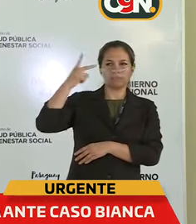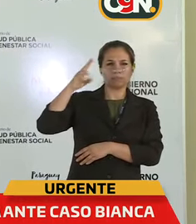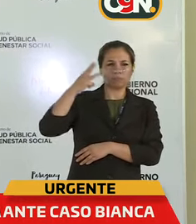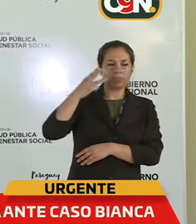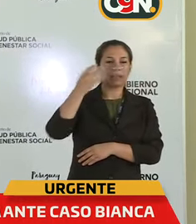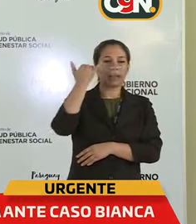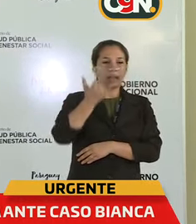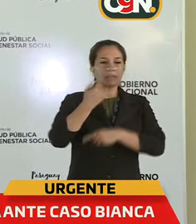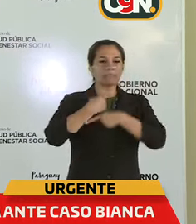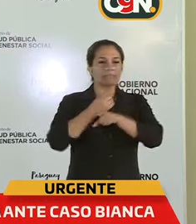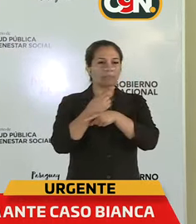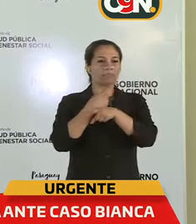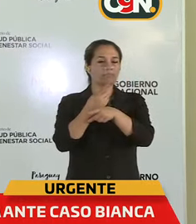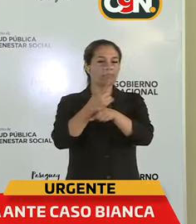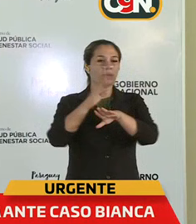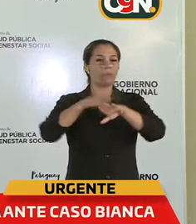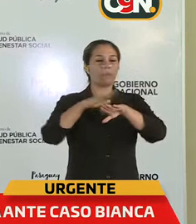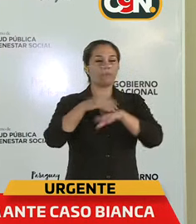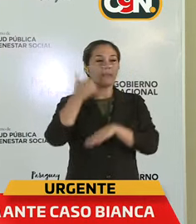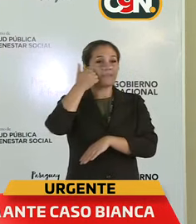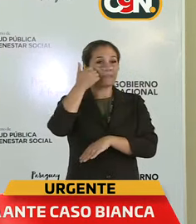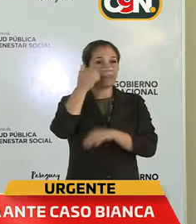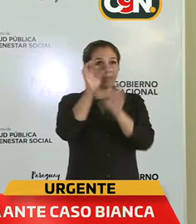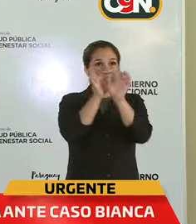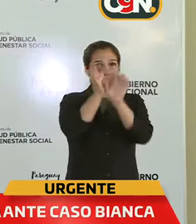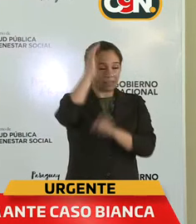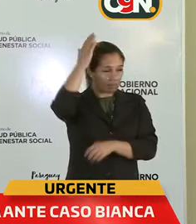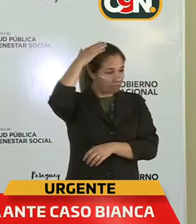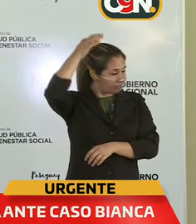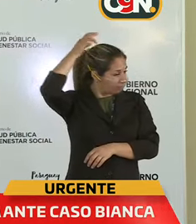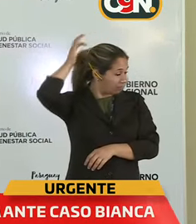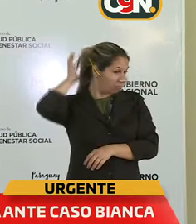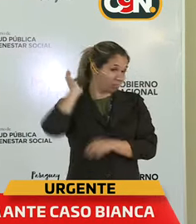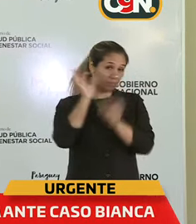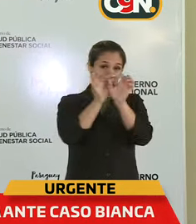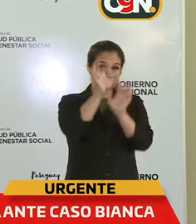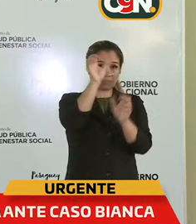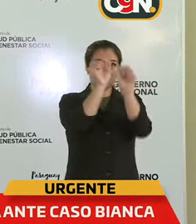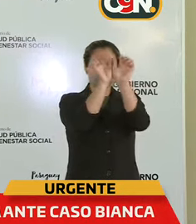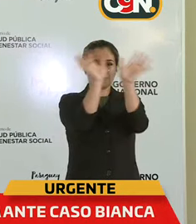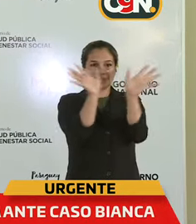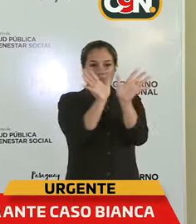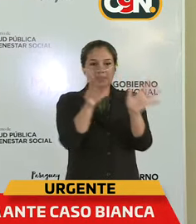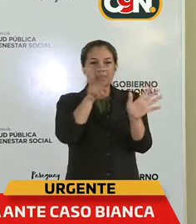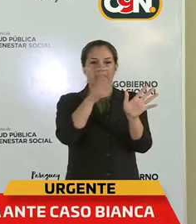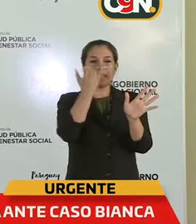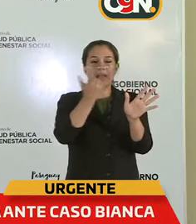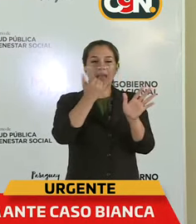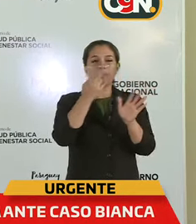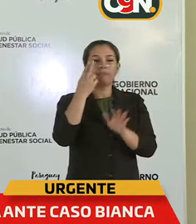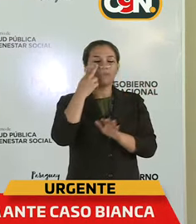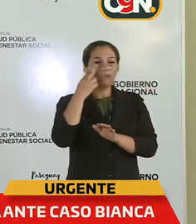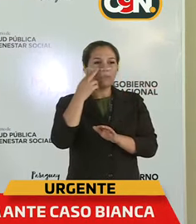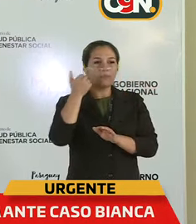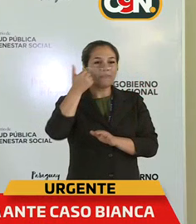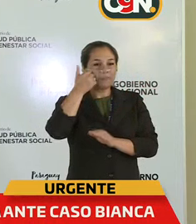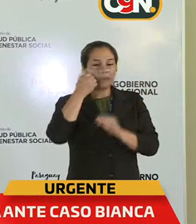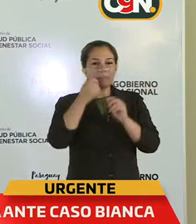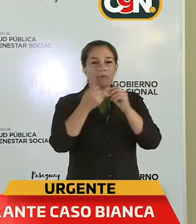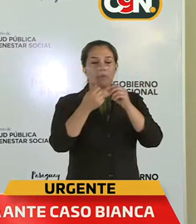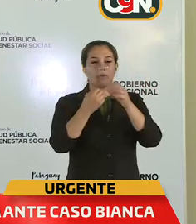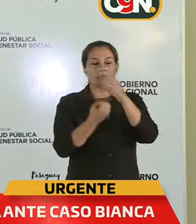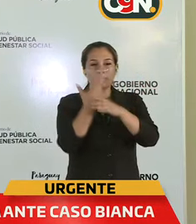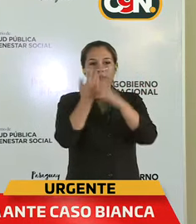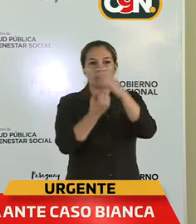son modificadores de la enfermedad, o sea, actúan modificando la historia natural de la enfermedad, pero hasta la fecha no tenemos